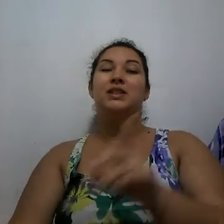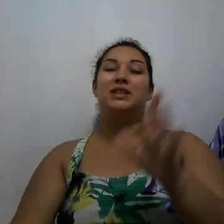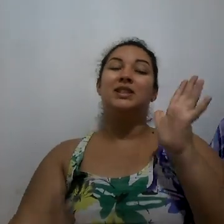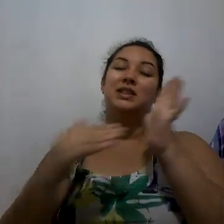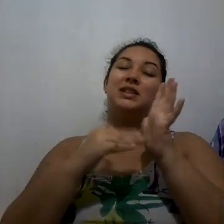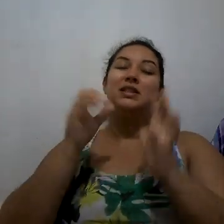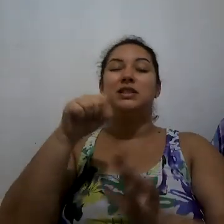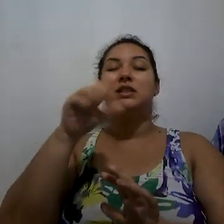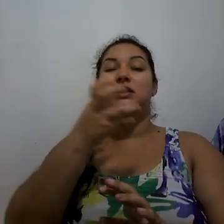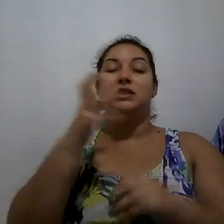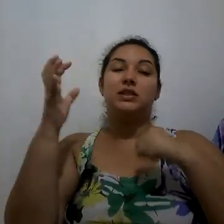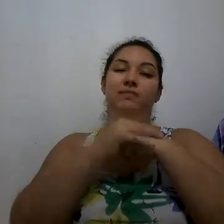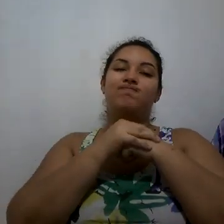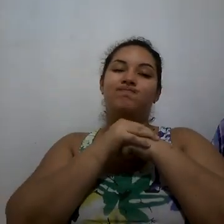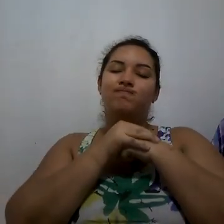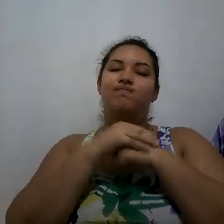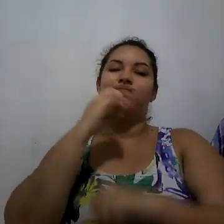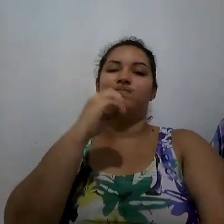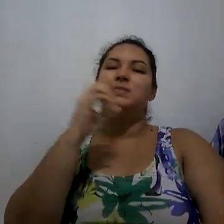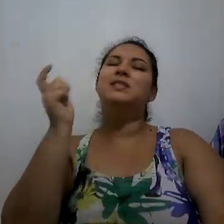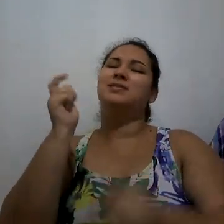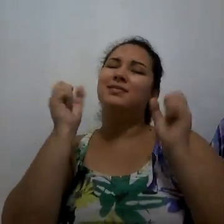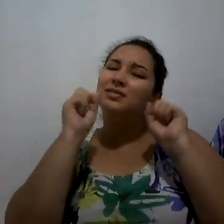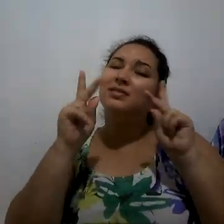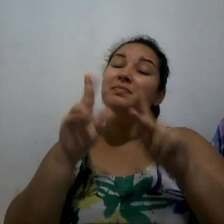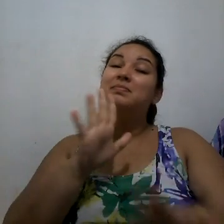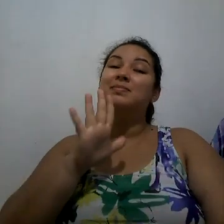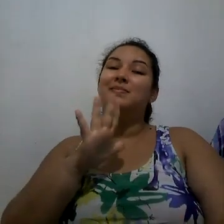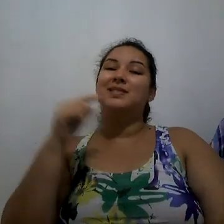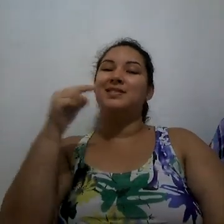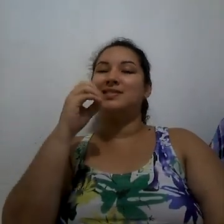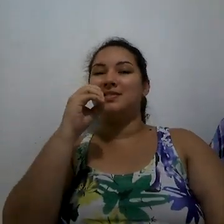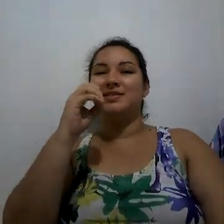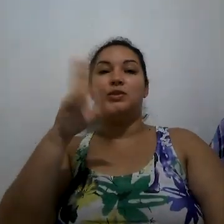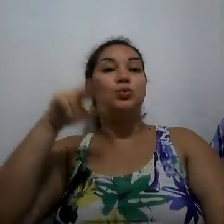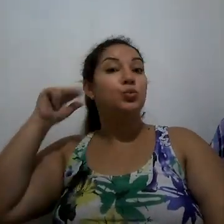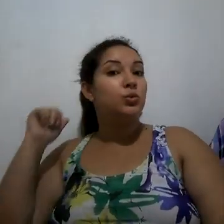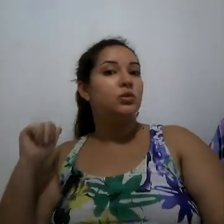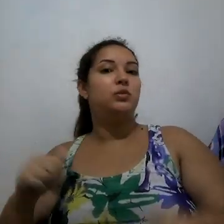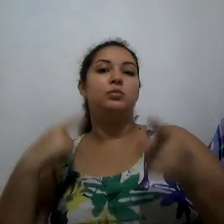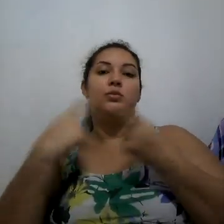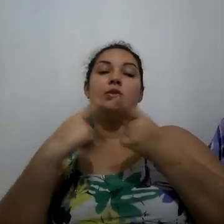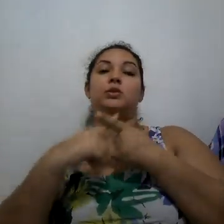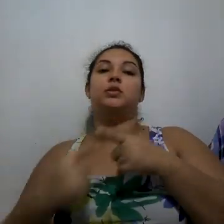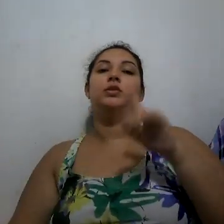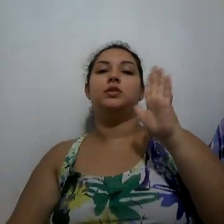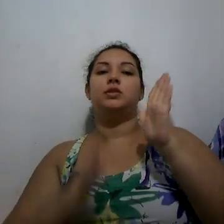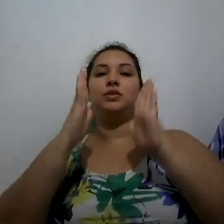quisesse omitir esse 0, até aí, ok, tudo bem, mas esse 0 aqui jamais, porque ele está entre os dois números,